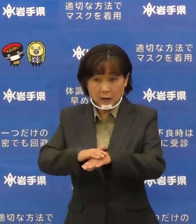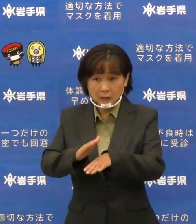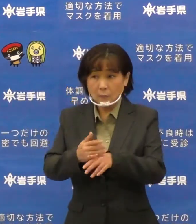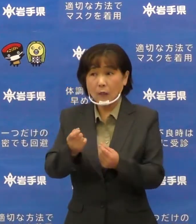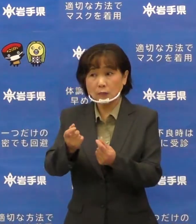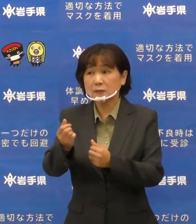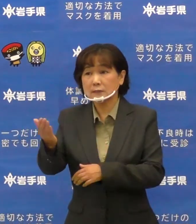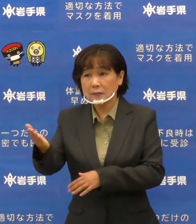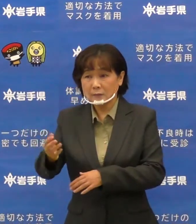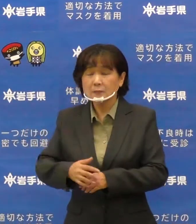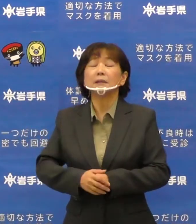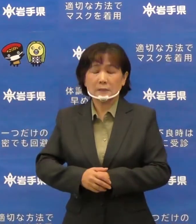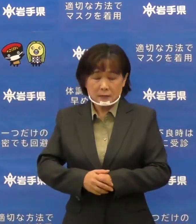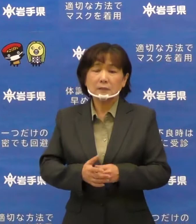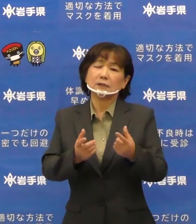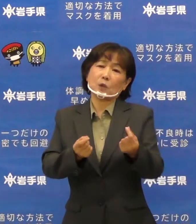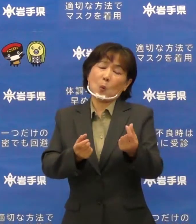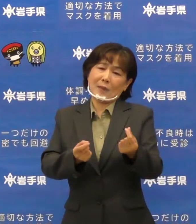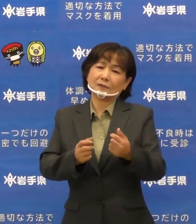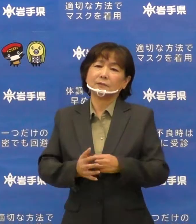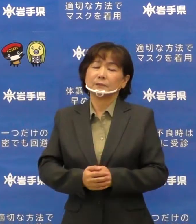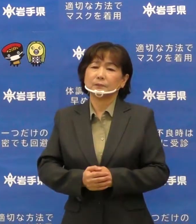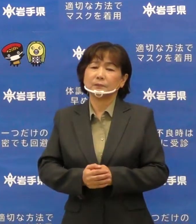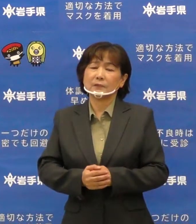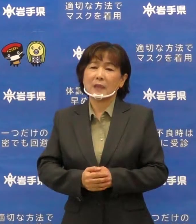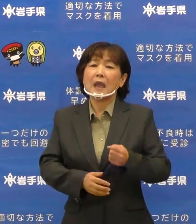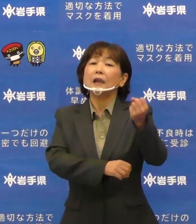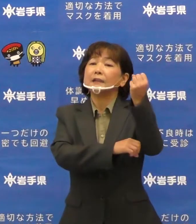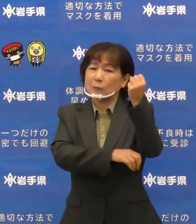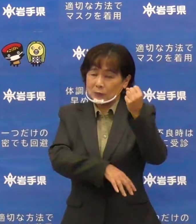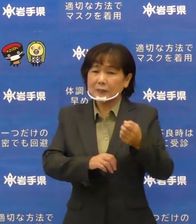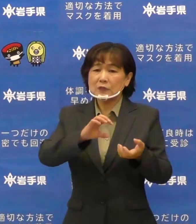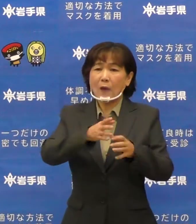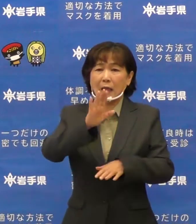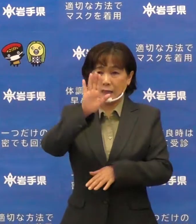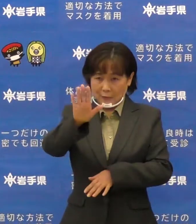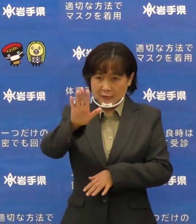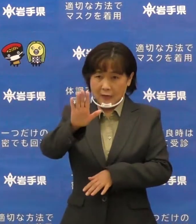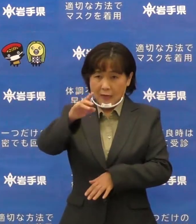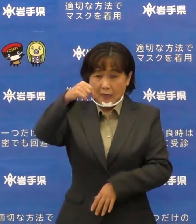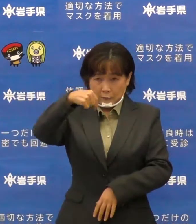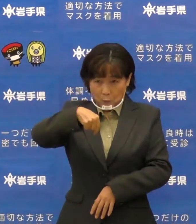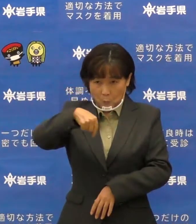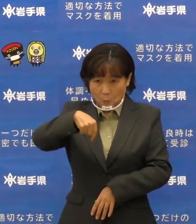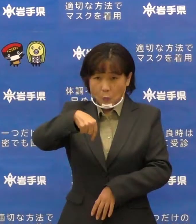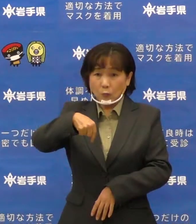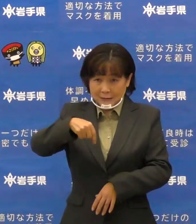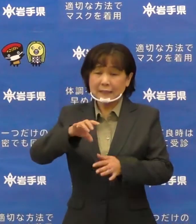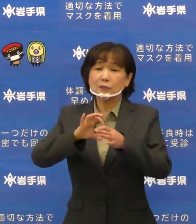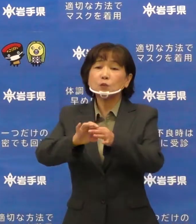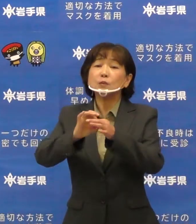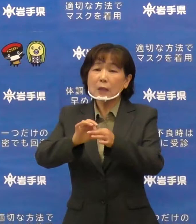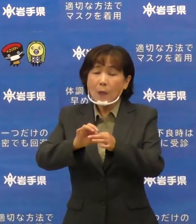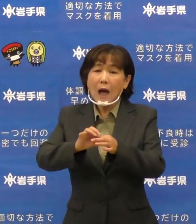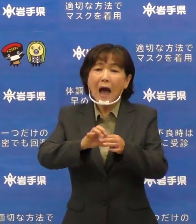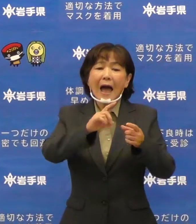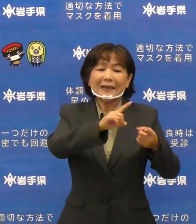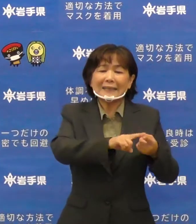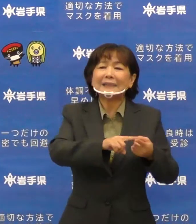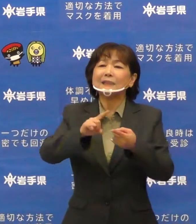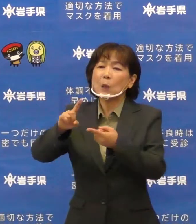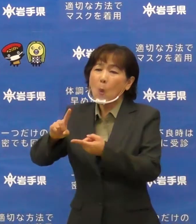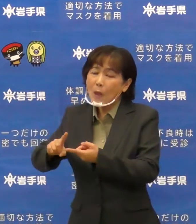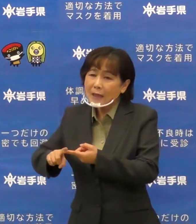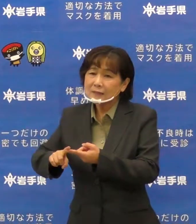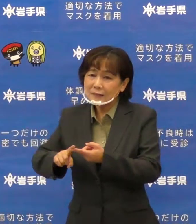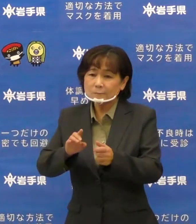もいろいろありえるのかもしれませんが、いずれまず基本的には岩手の選挙については臨機応変に対応ということ